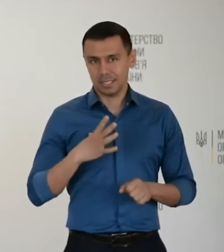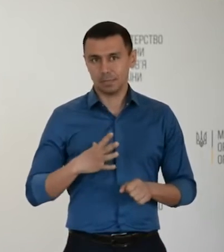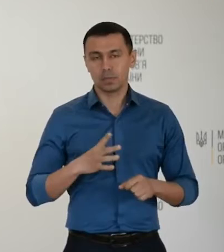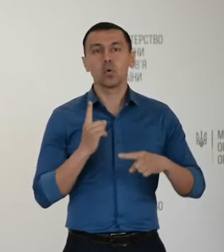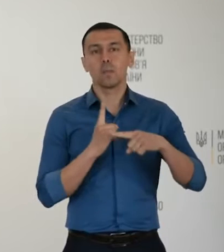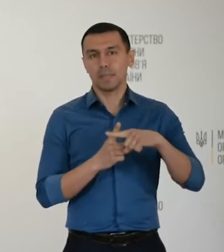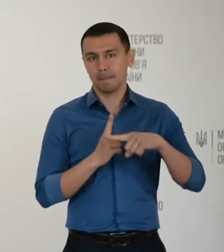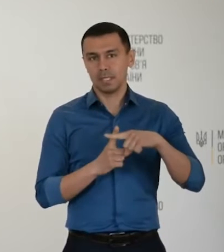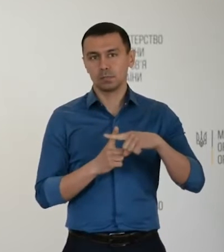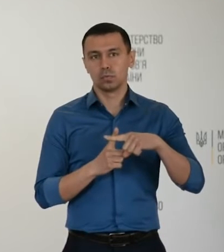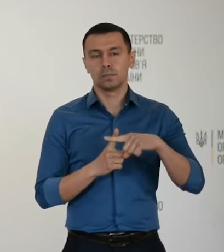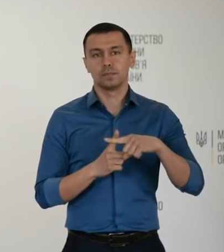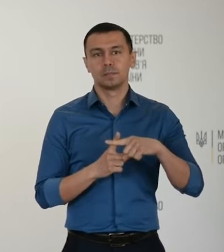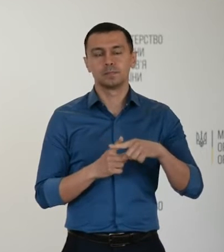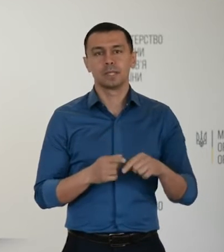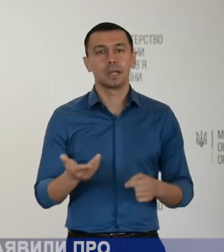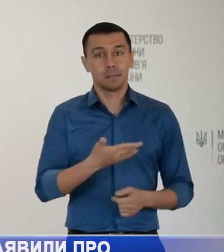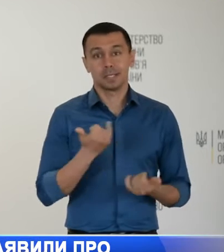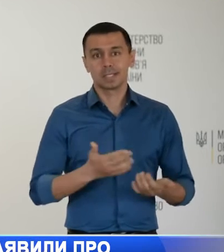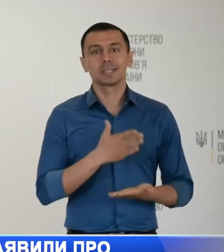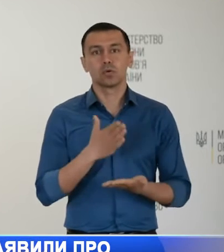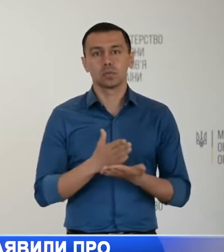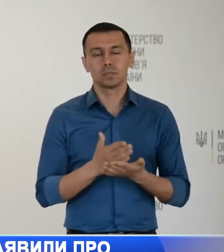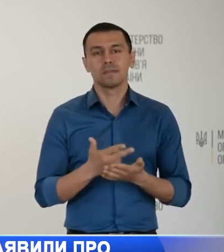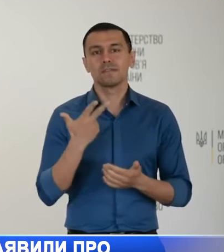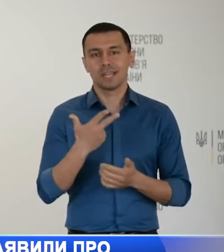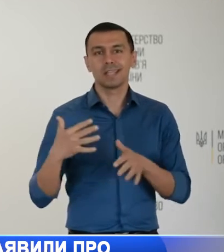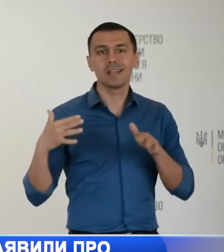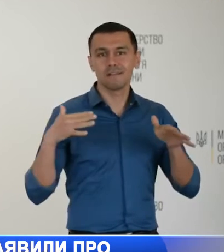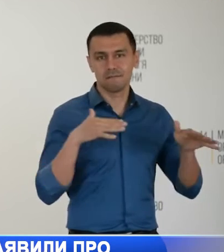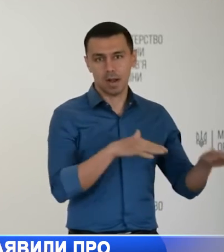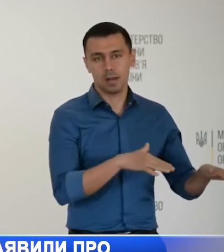оптимізму. Ми зараз знаходимося в третій хвилі